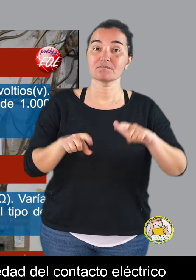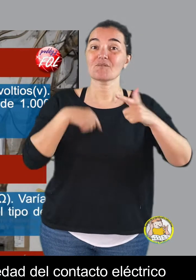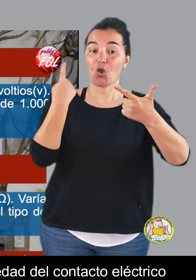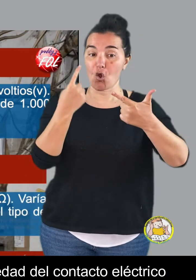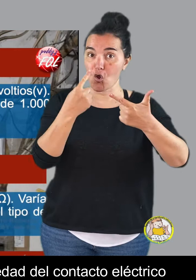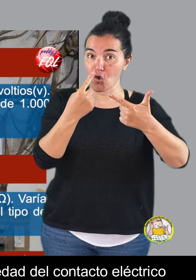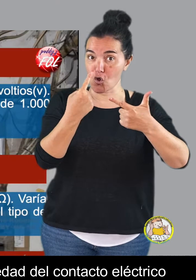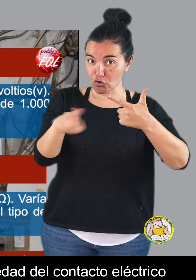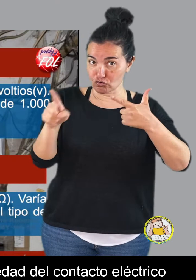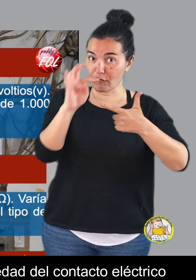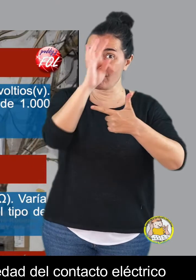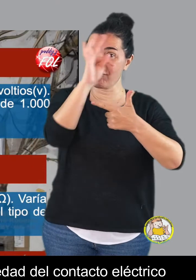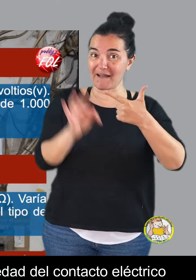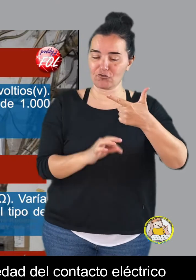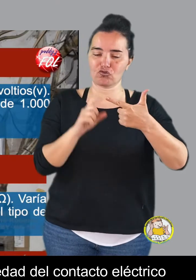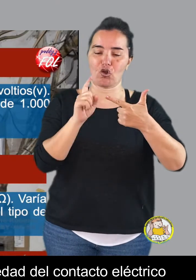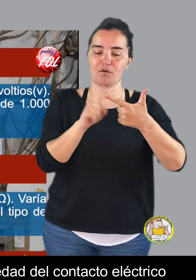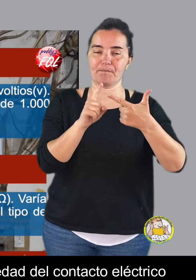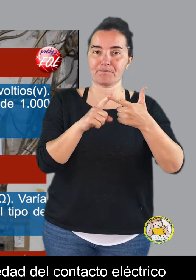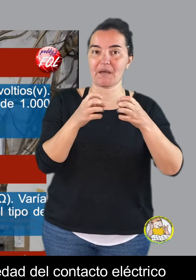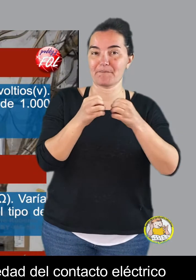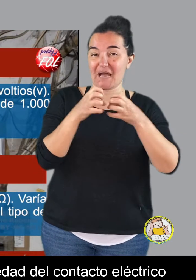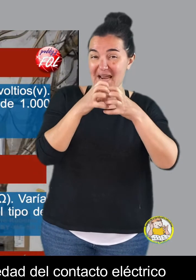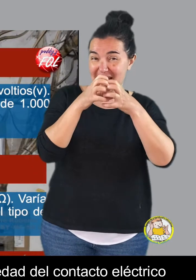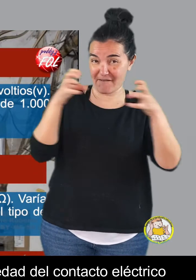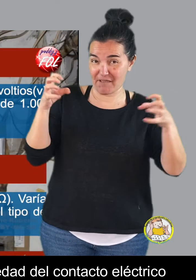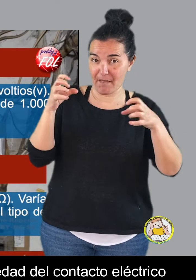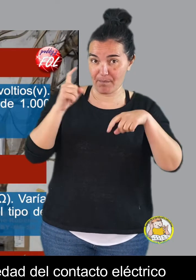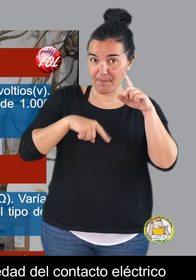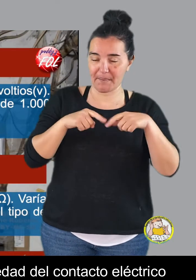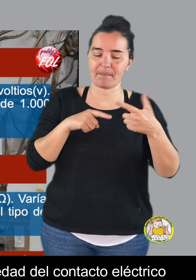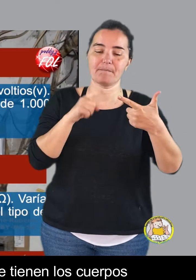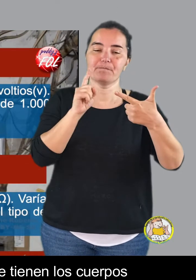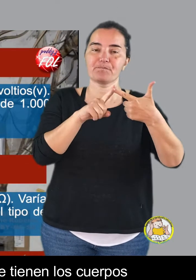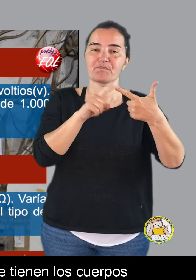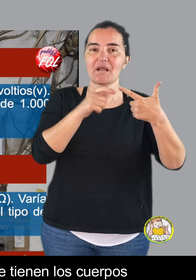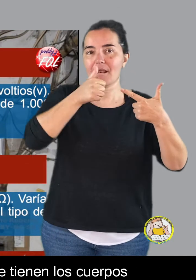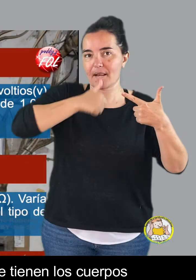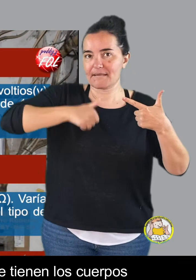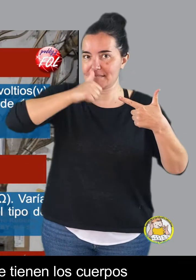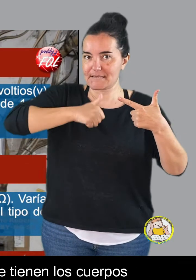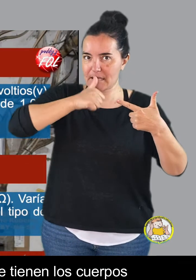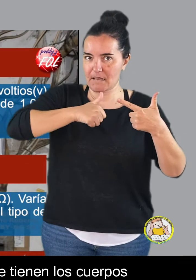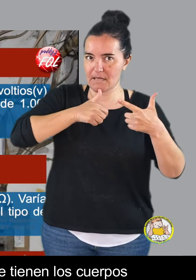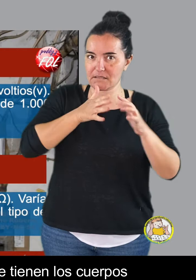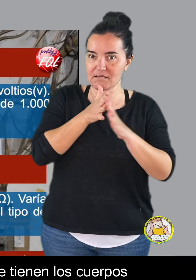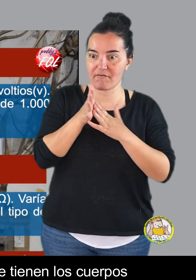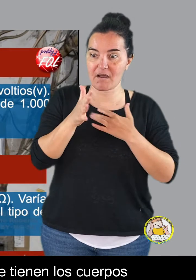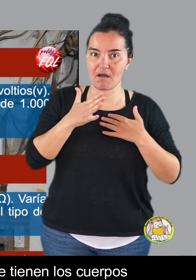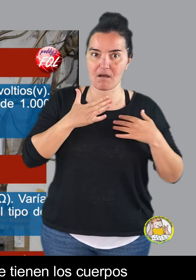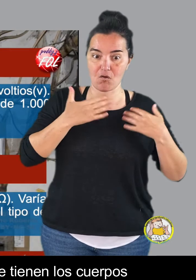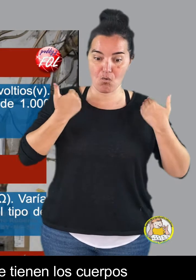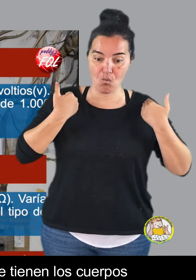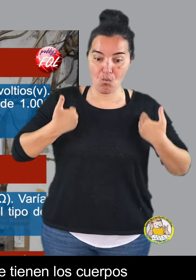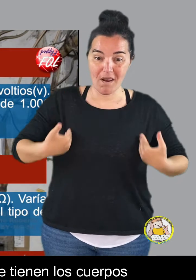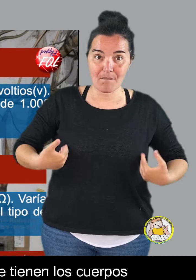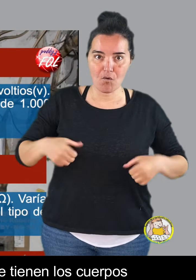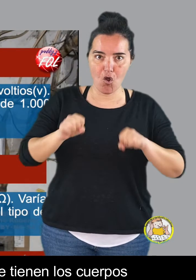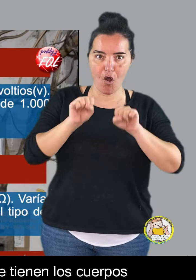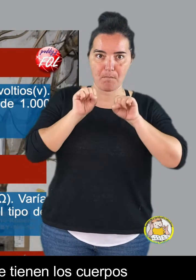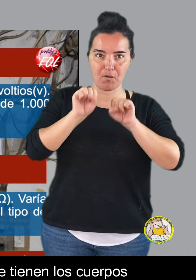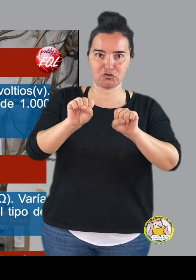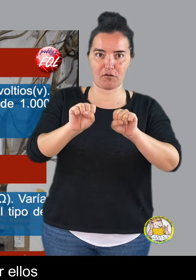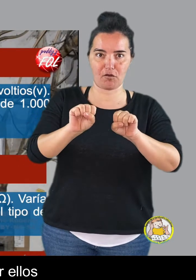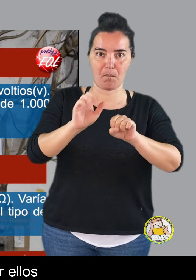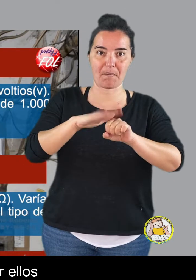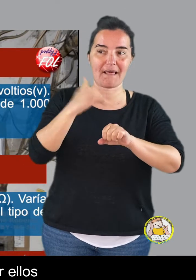Otro de los factores determinantes de la gravedad del contacto eléctrico es la resistencia, que es la oposición que tienen